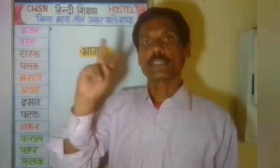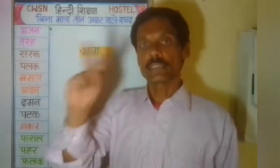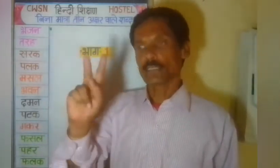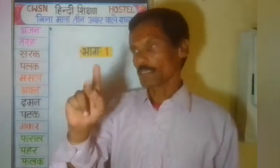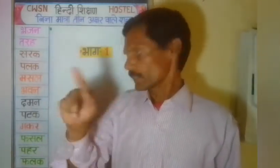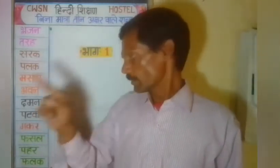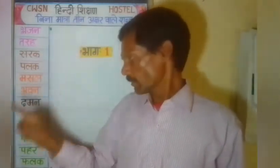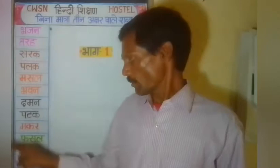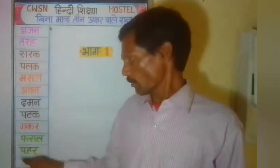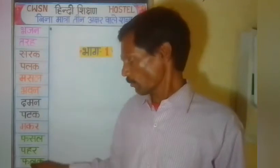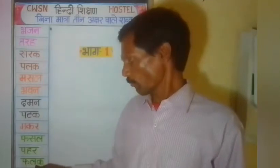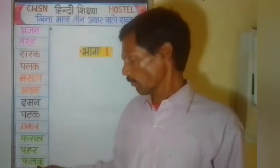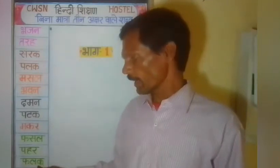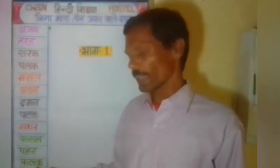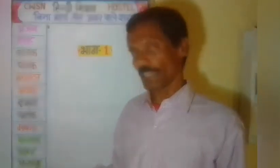फलक, फलक,